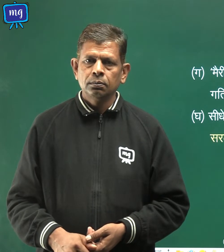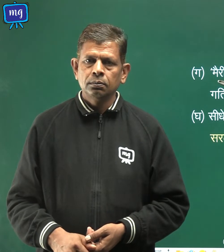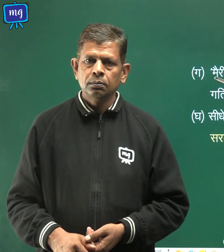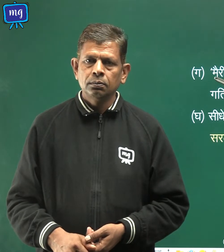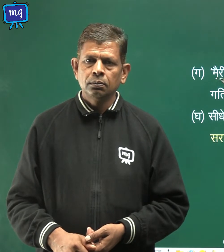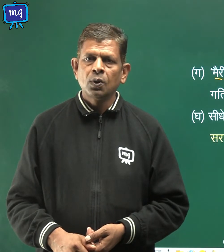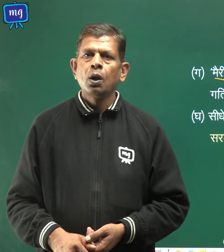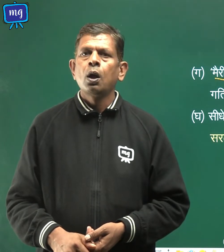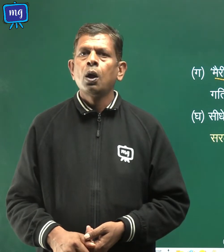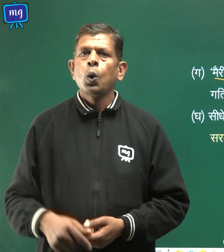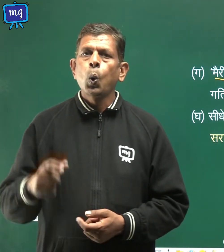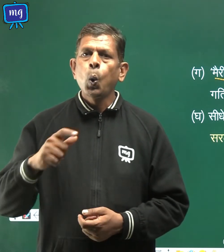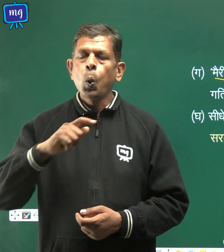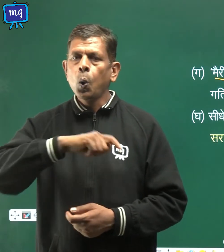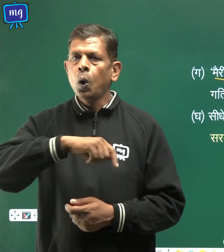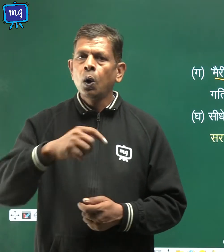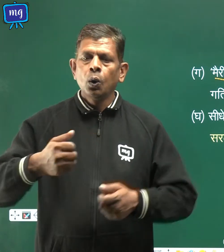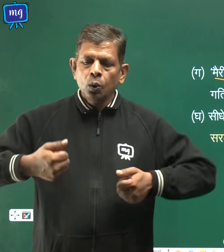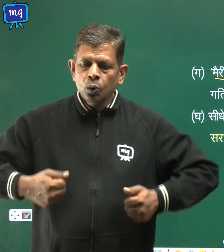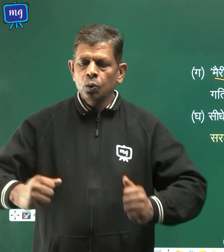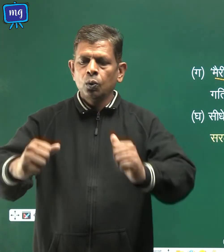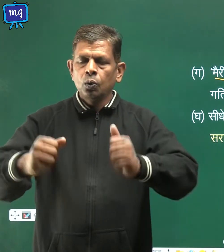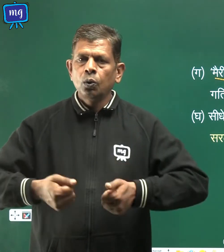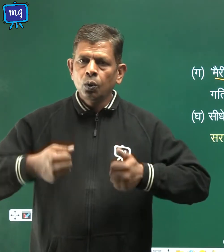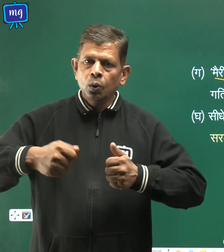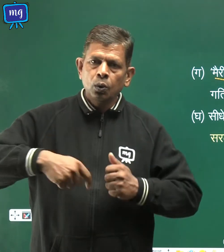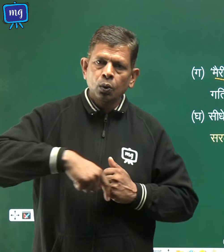मैरी गो राउंड झूले में